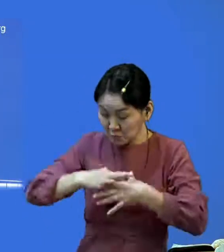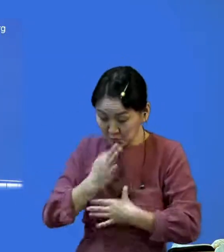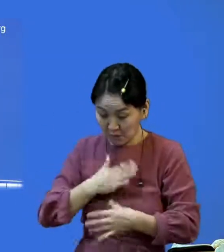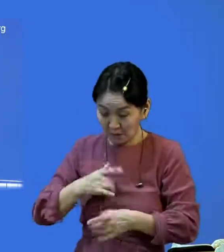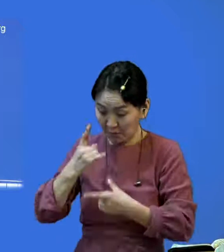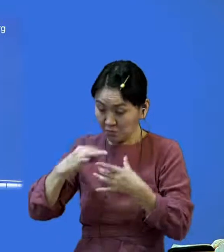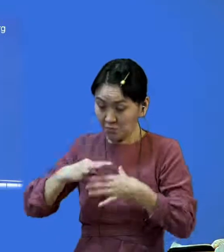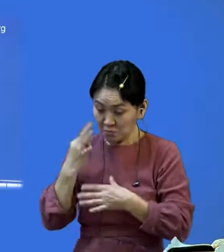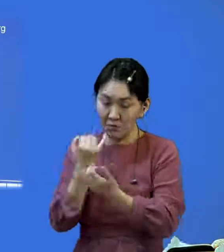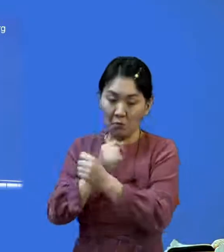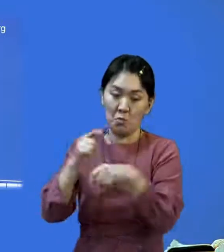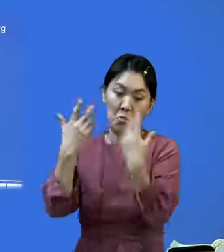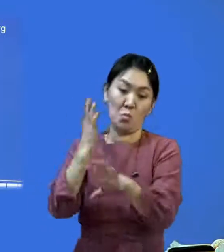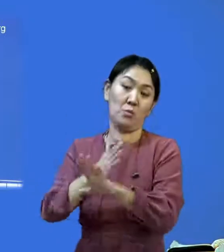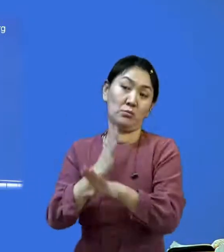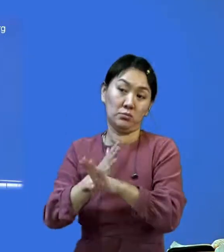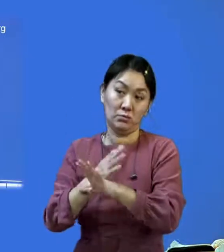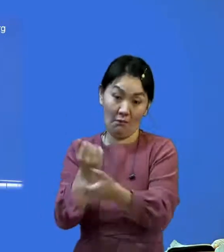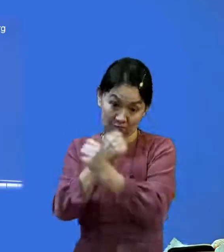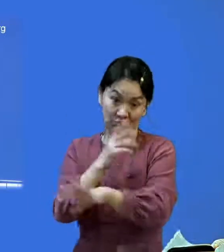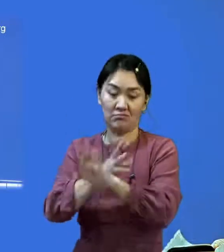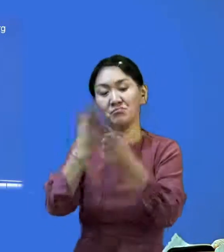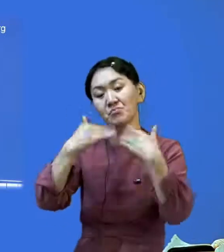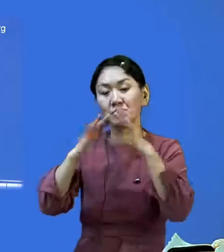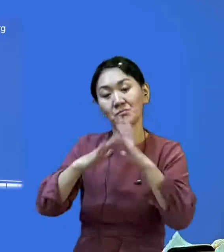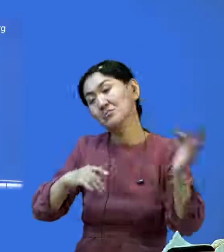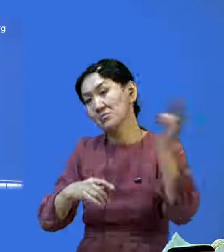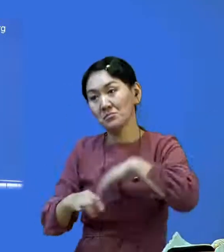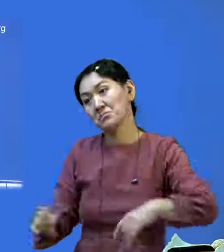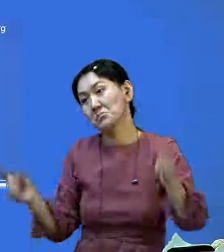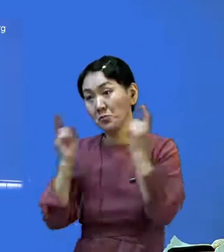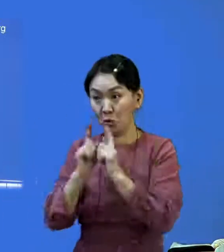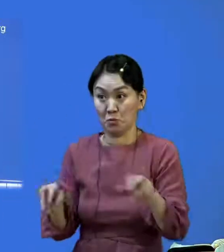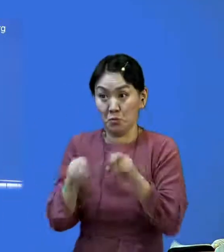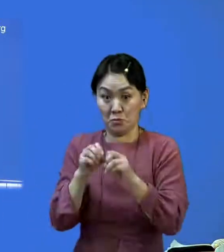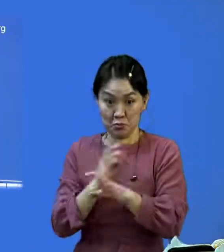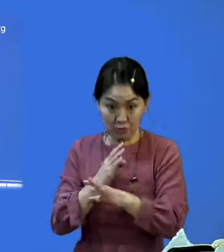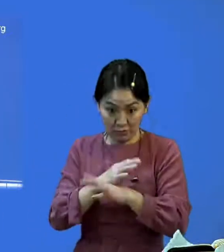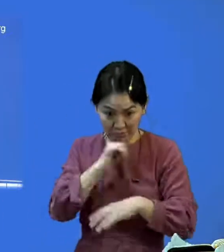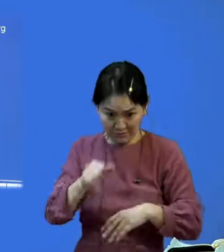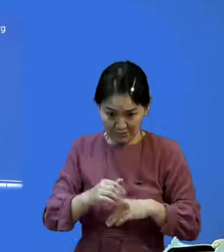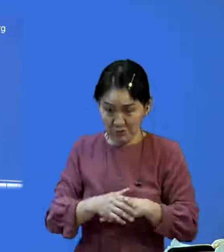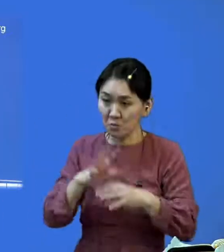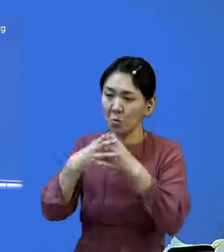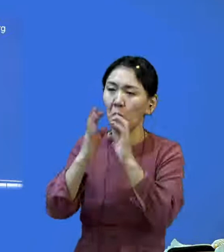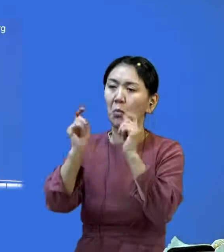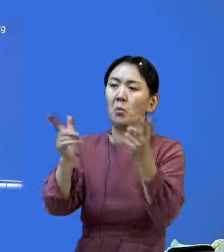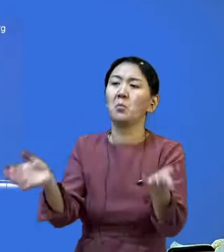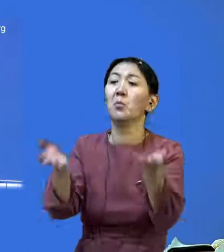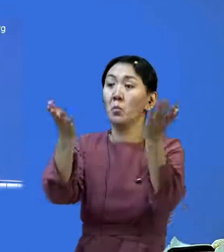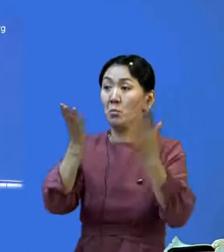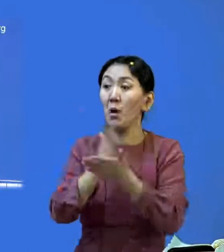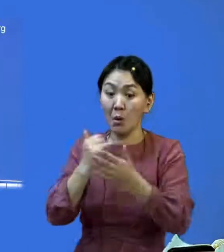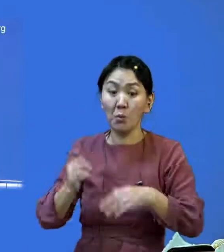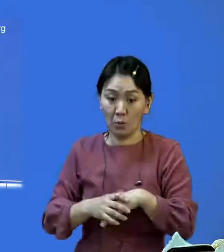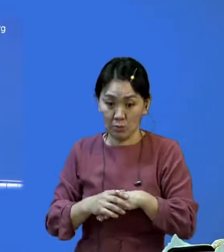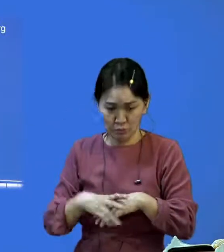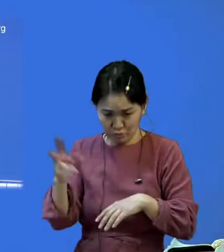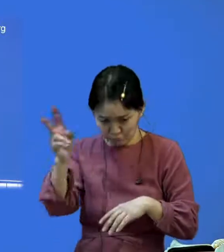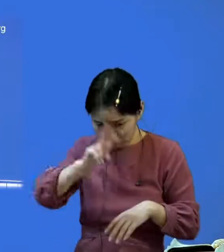мань аваарал, аврагдсан юм чи одоо диважинд дуулзац хаяа гэд ертөнцийнхээ зүгүр зөнд нь хайжсан уу? Үгүй шүү дээ.